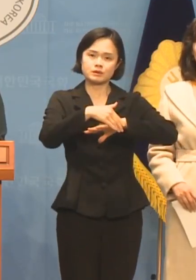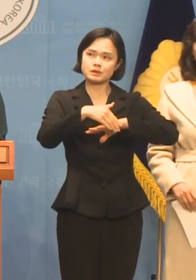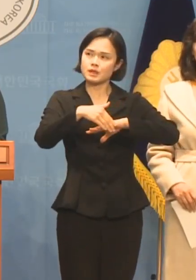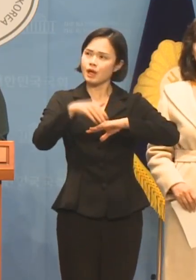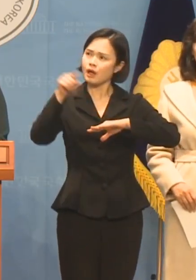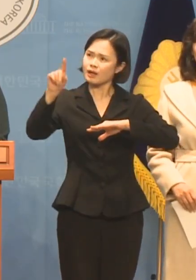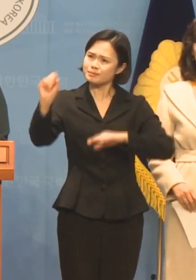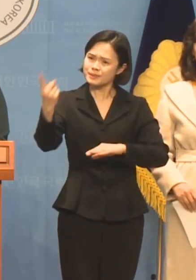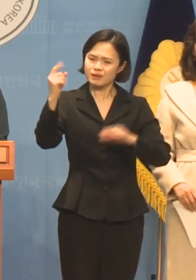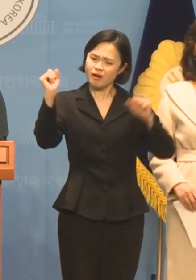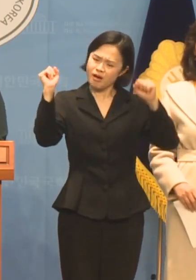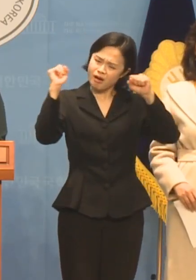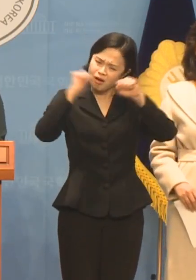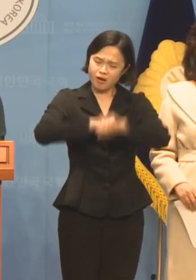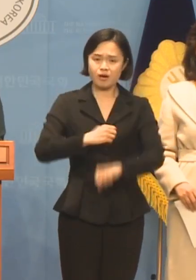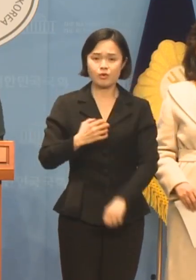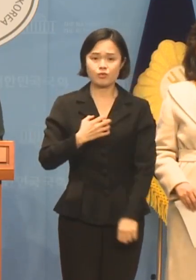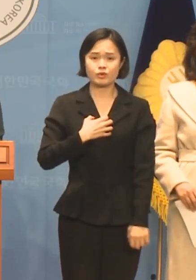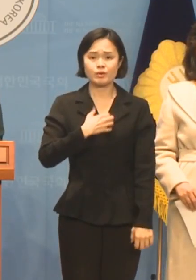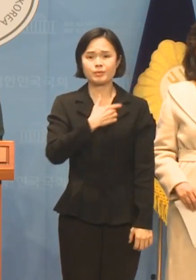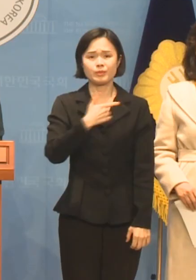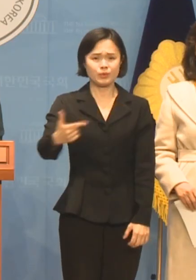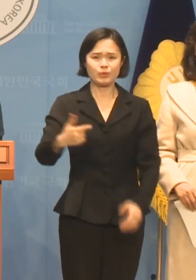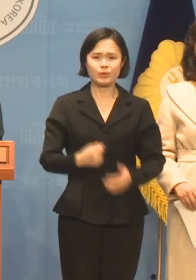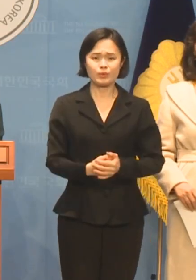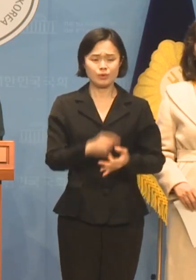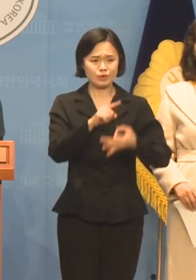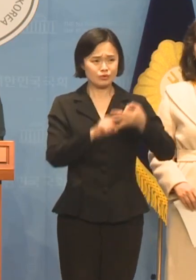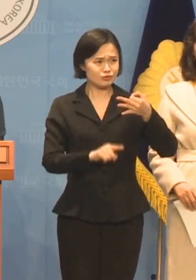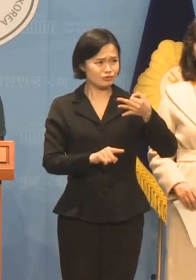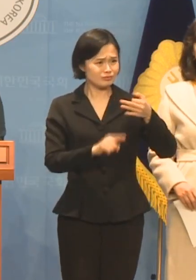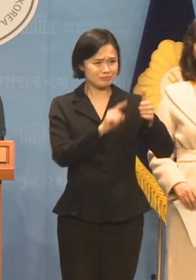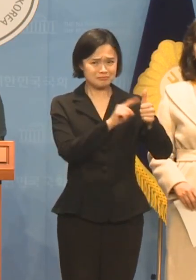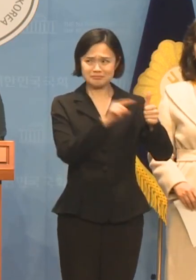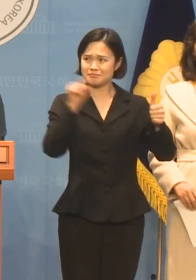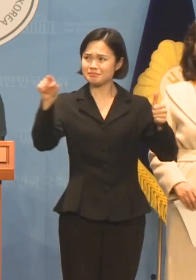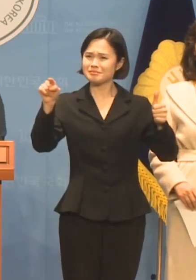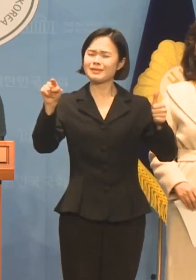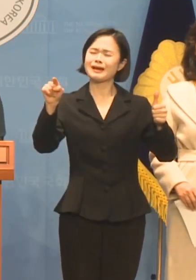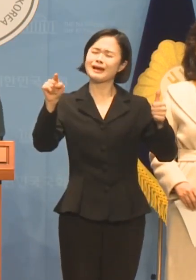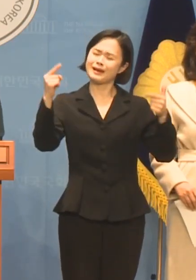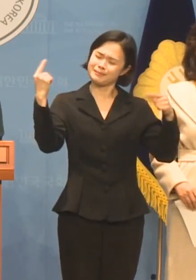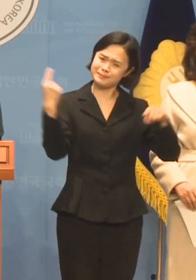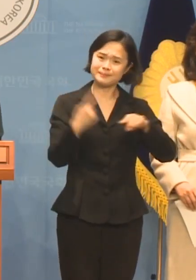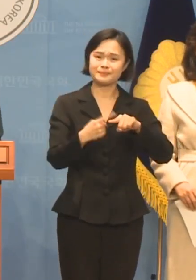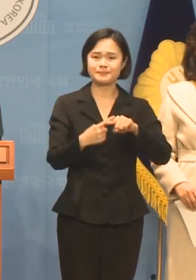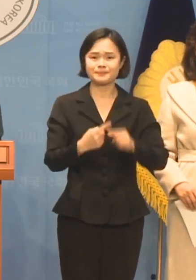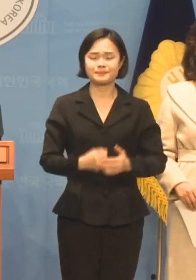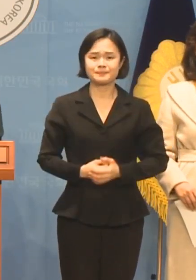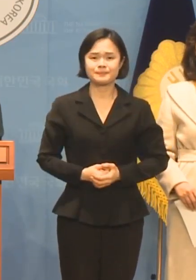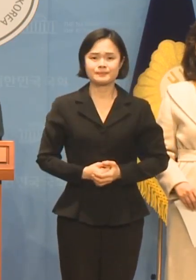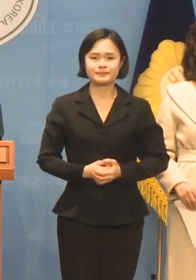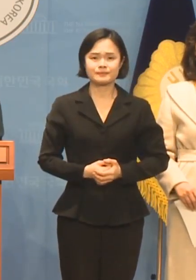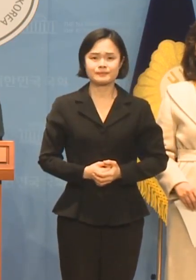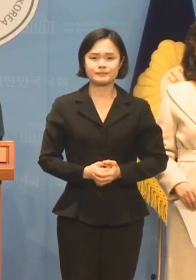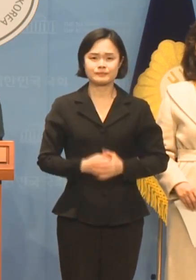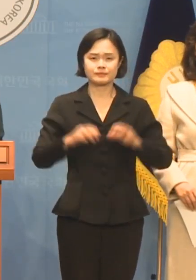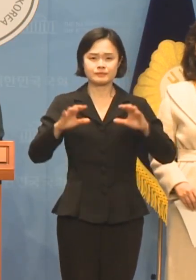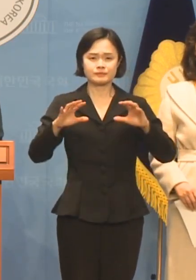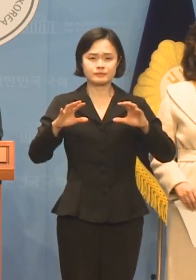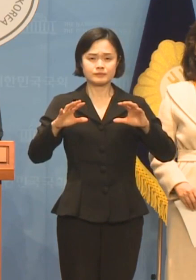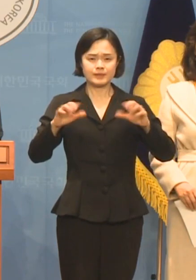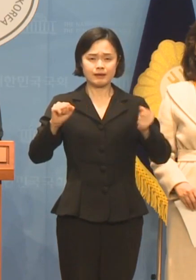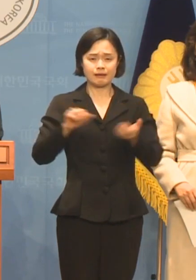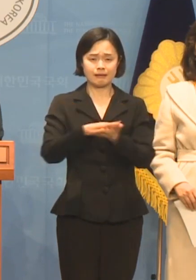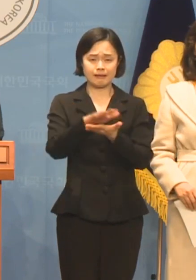내란 정권에 딱 맞는 경제부총리의 모습입니다. 윤석열 파면과 내란 세력 처벌을 위한 행동을 지금